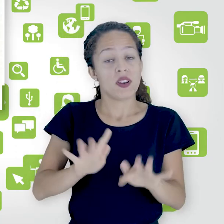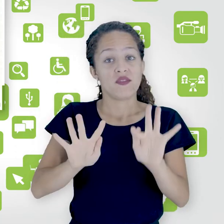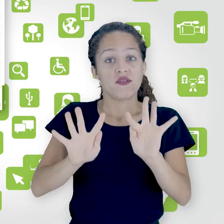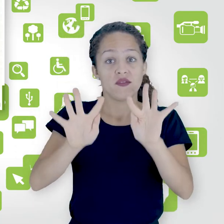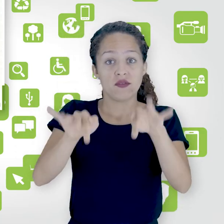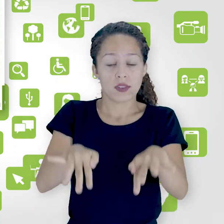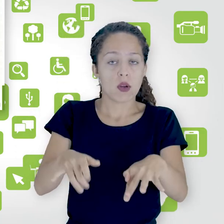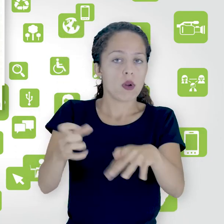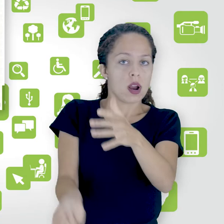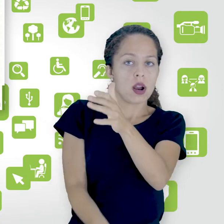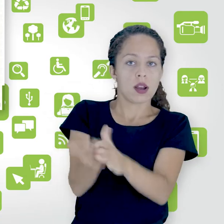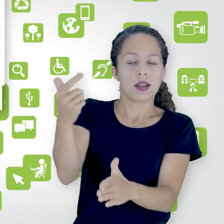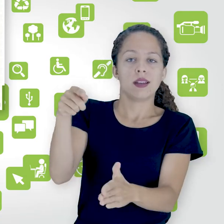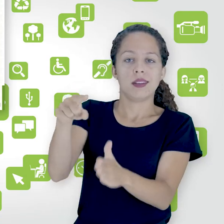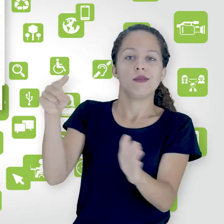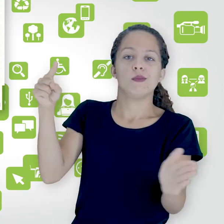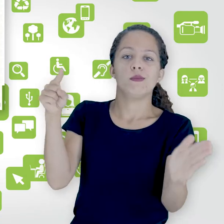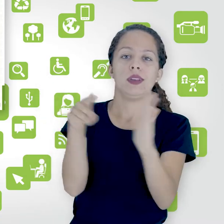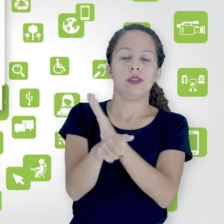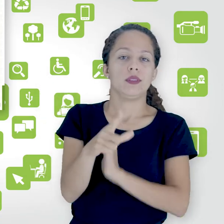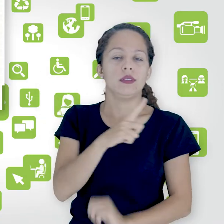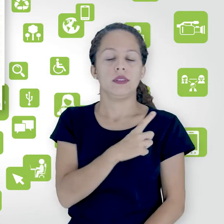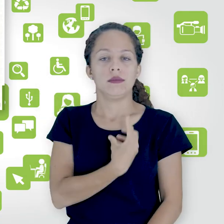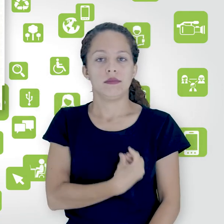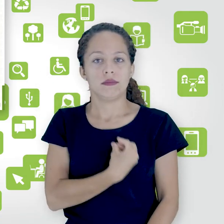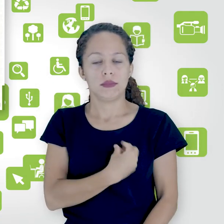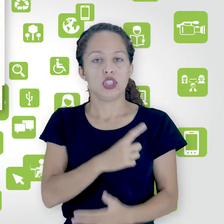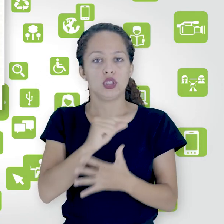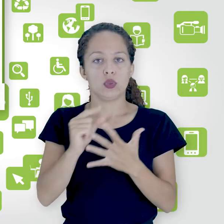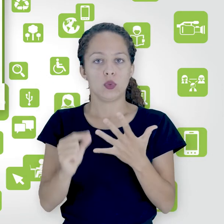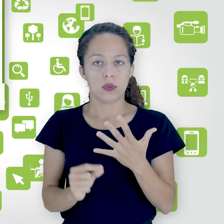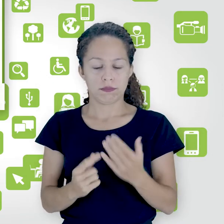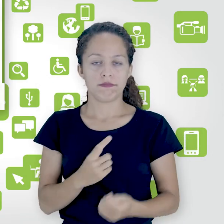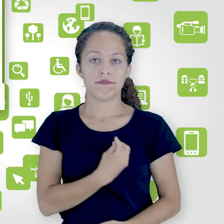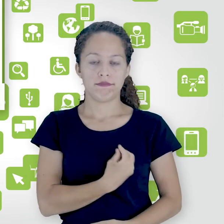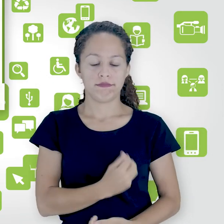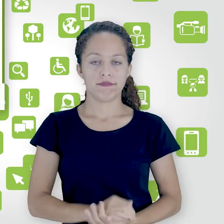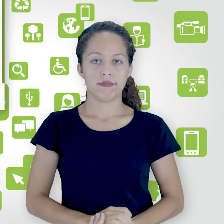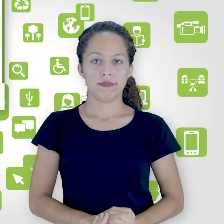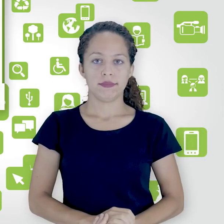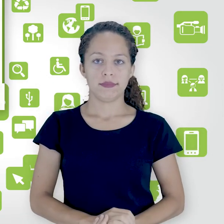final, basta salvar e já está criado a pergunta de múltipla escolha.